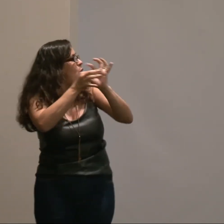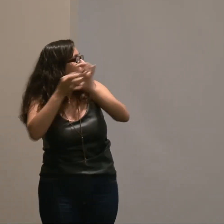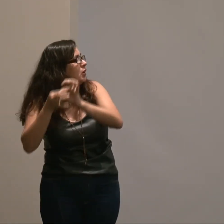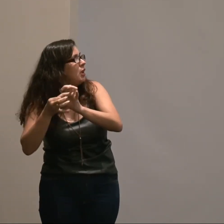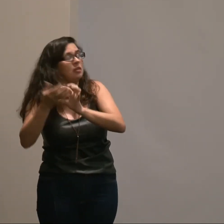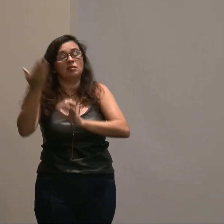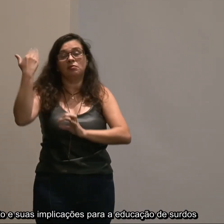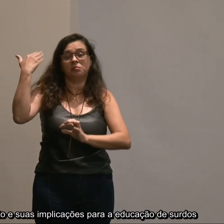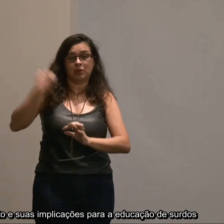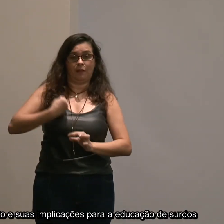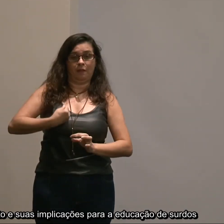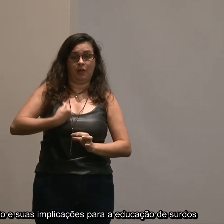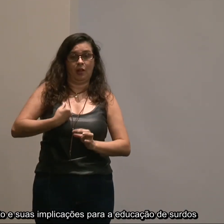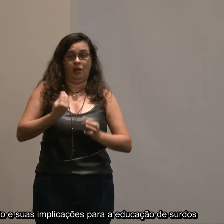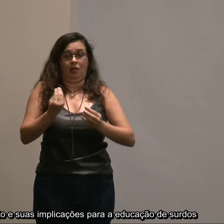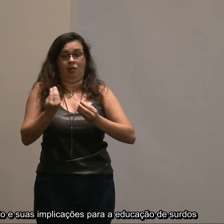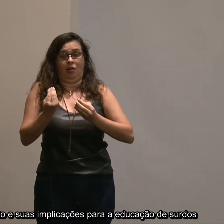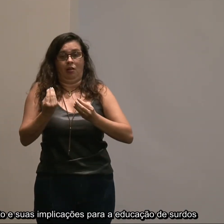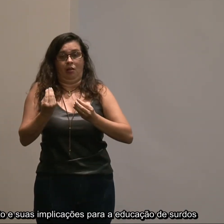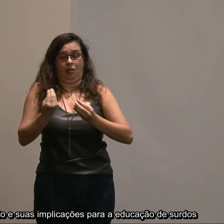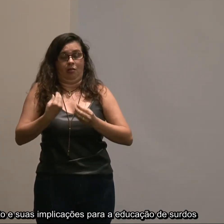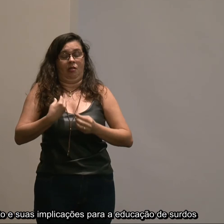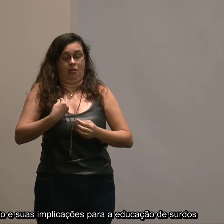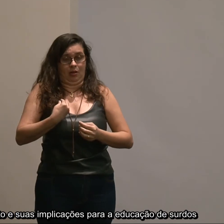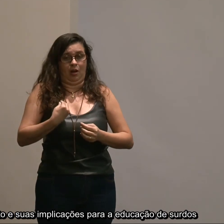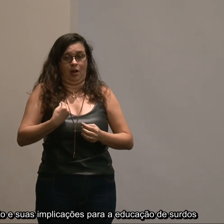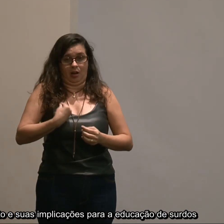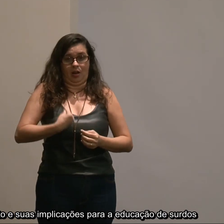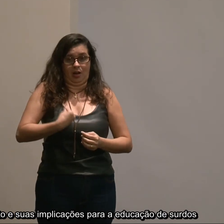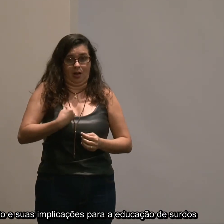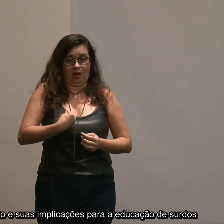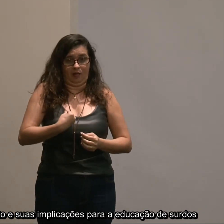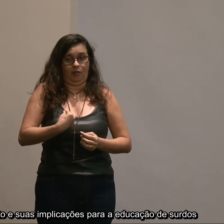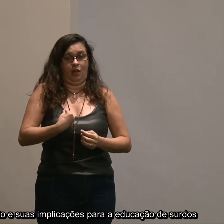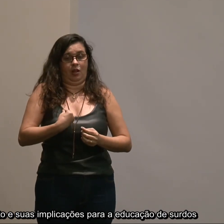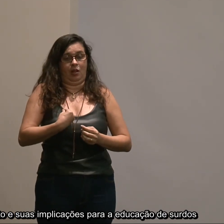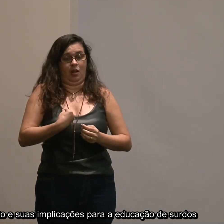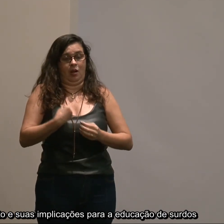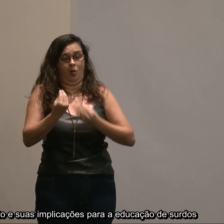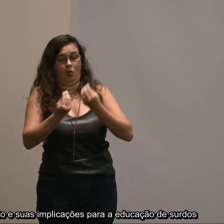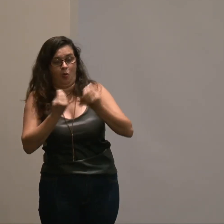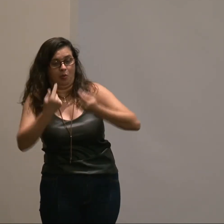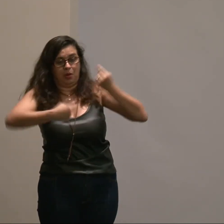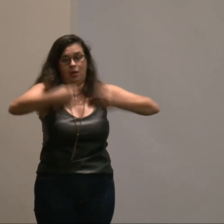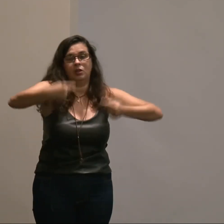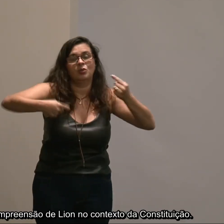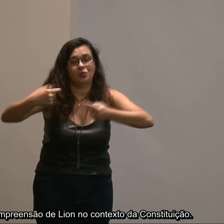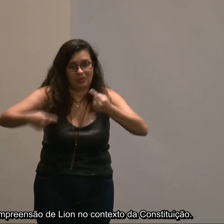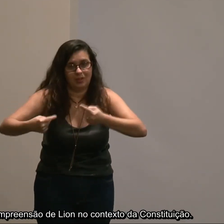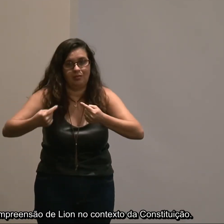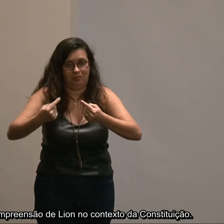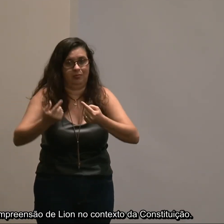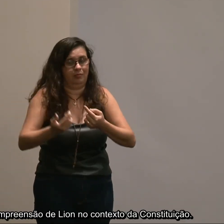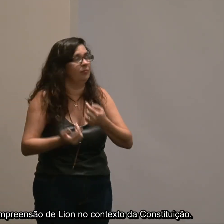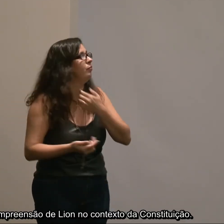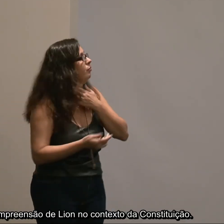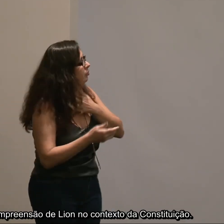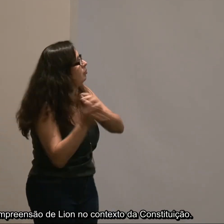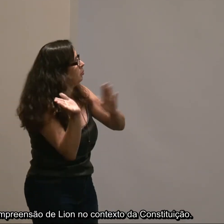a análise do texto e suas implicações para a educação de surdos e também a compreensão de Lyon